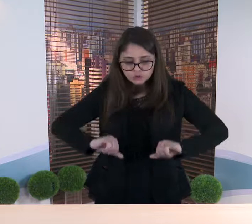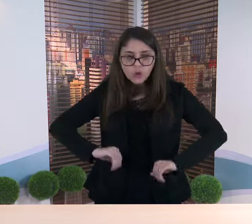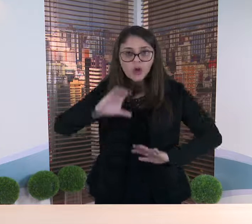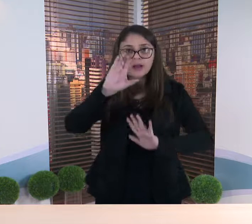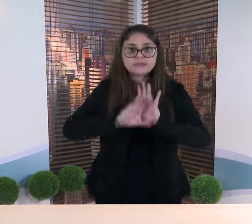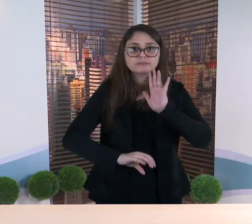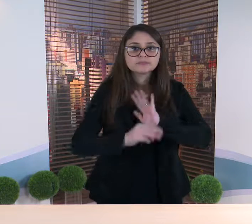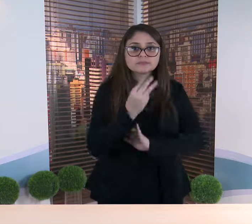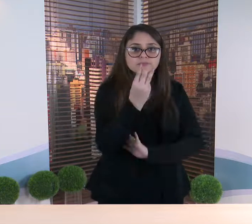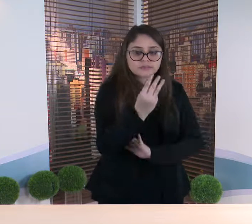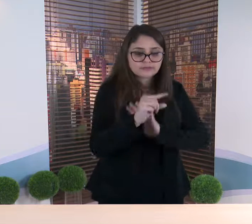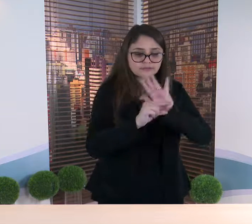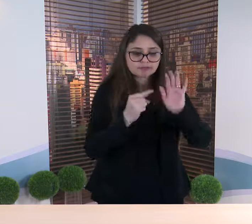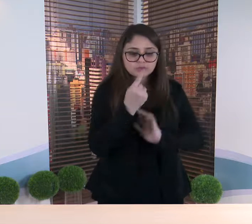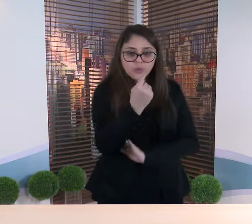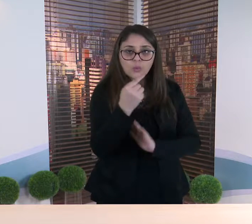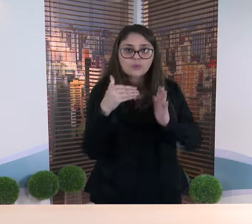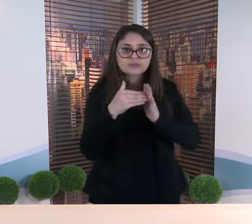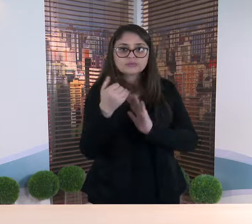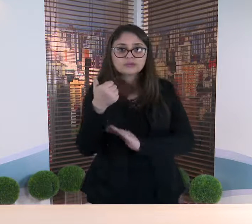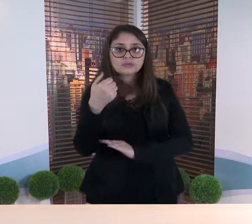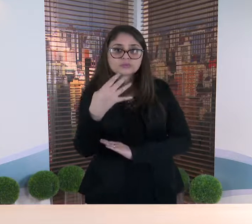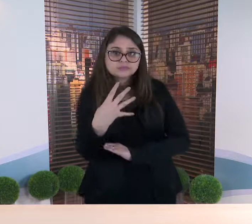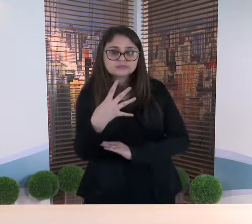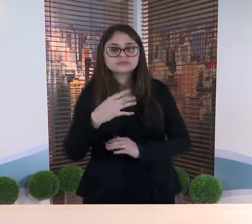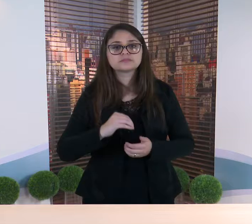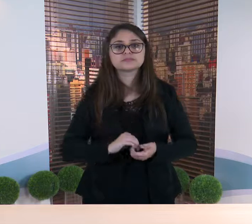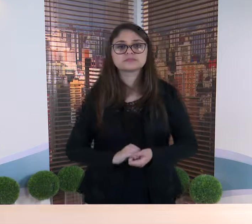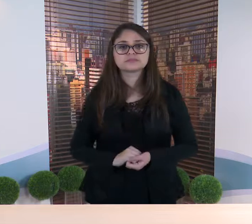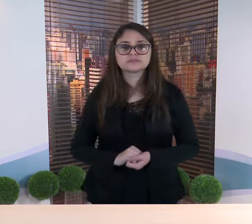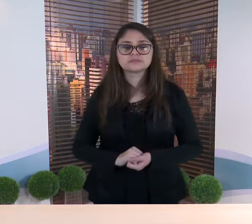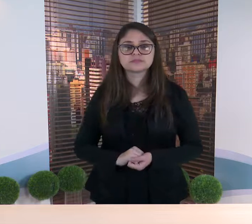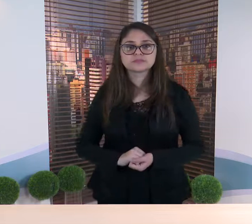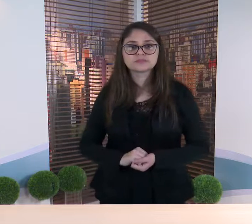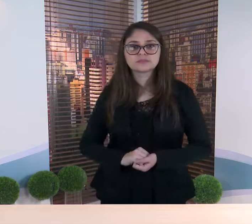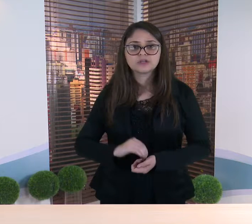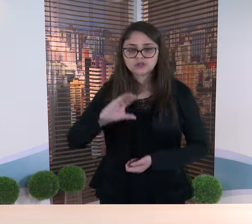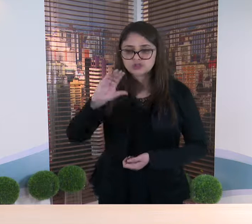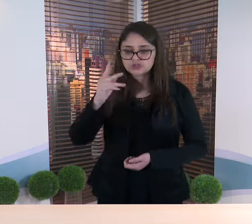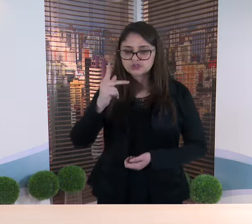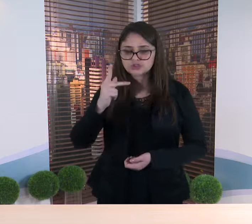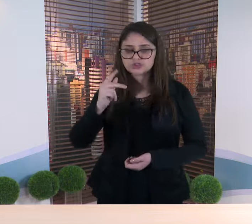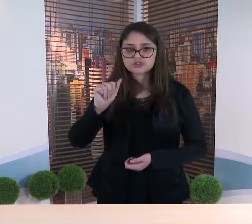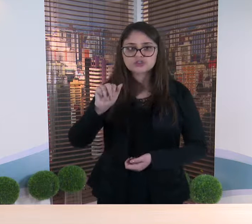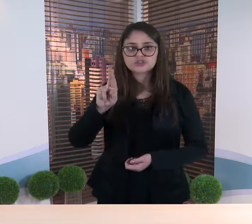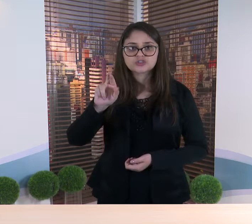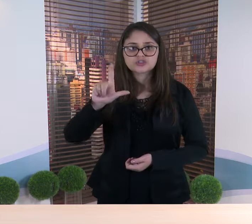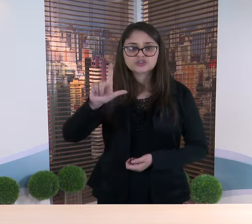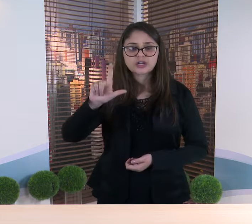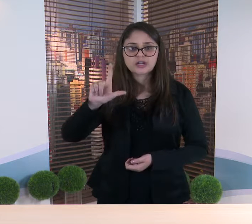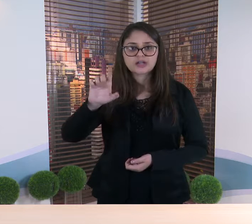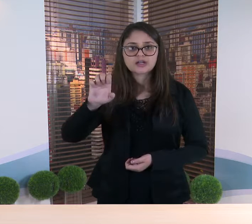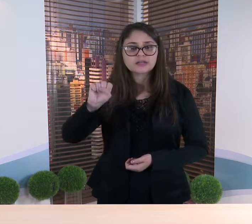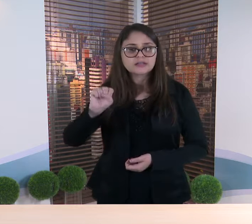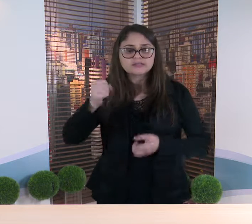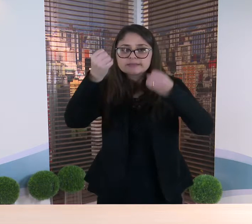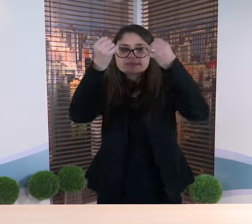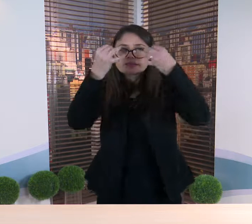3, versos 1 a 14, por exemplo. Charles Swindoll faz um resumo do que Jó sofreu, e isso